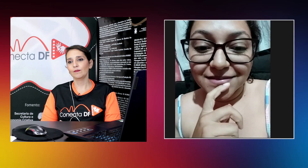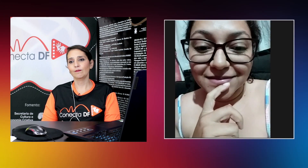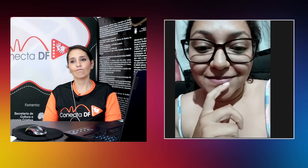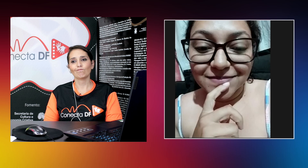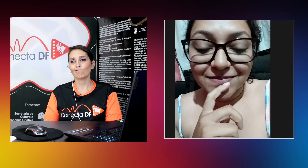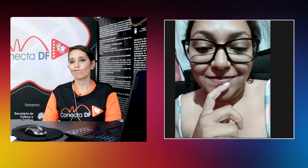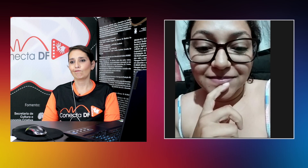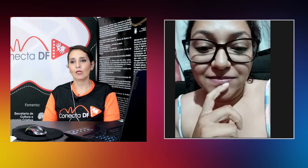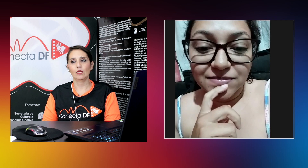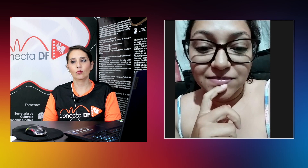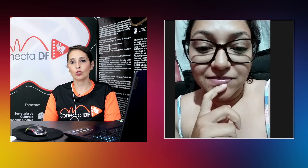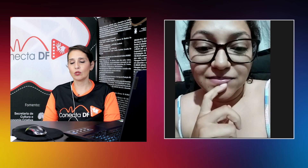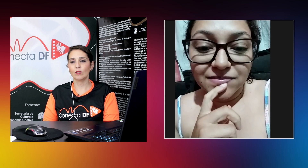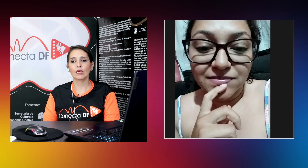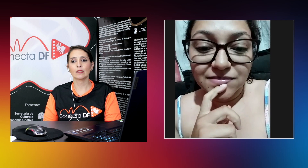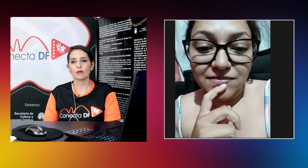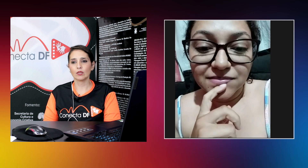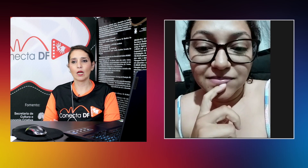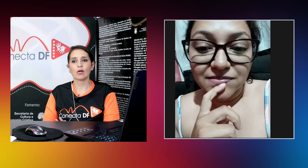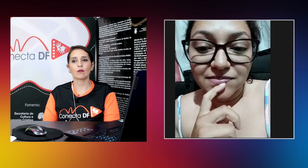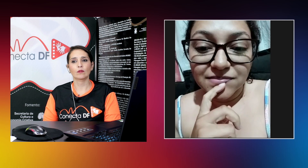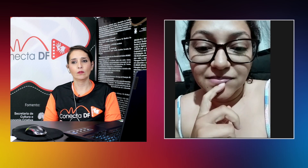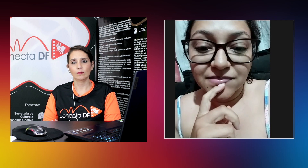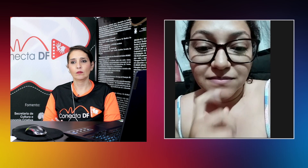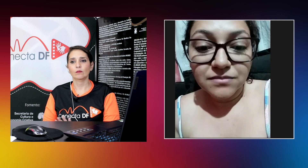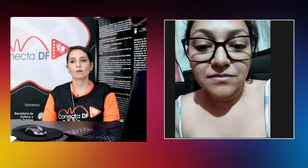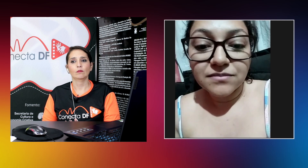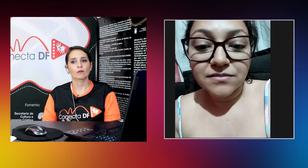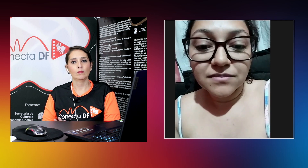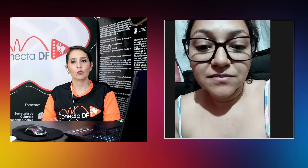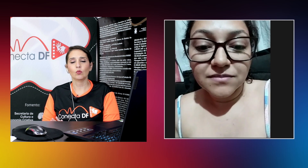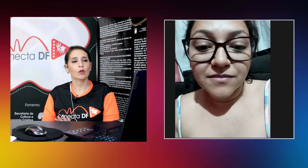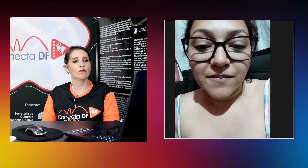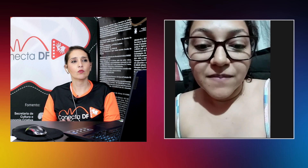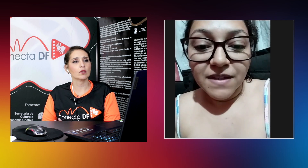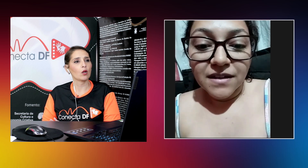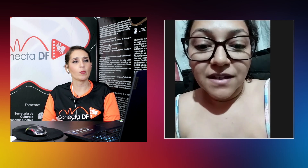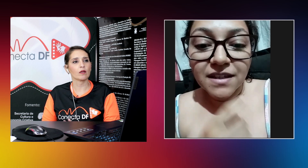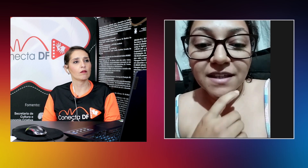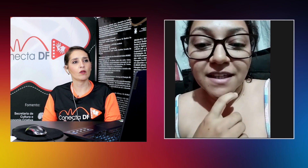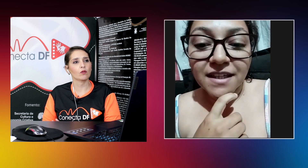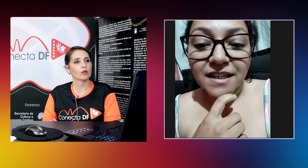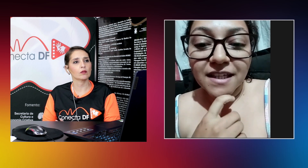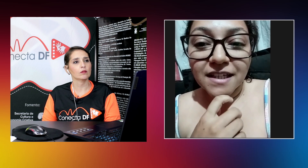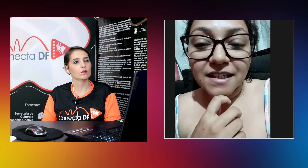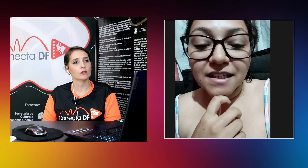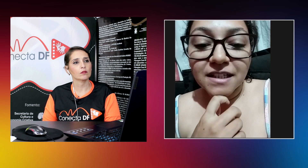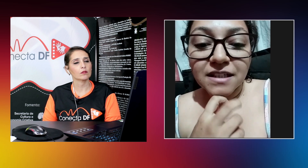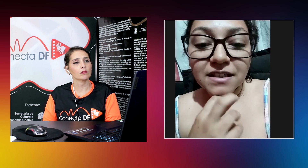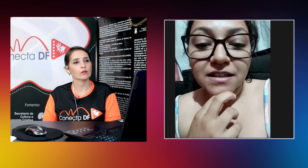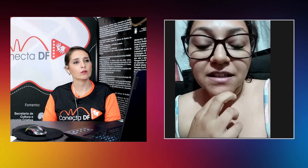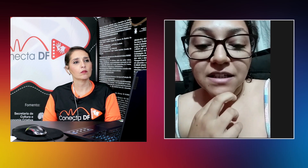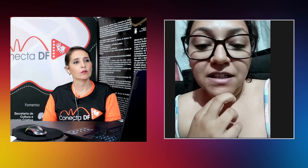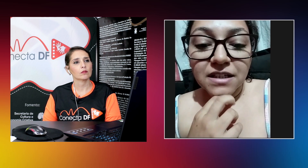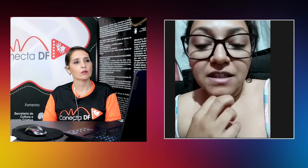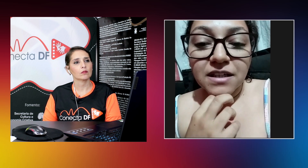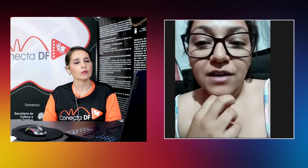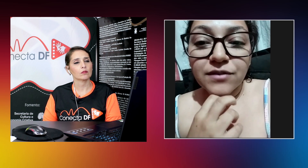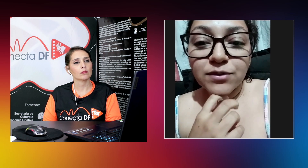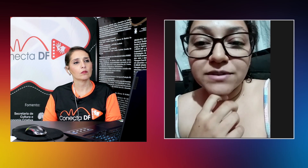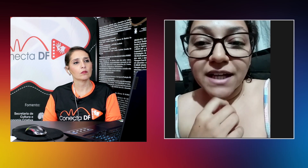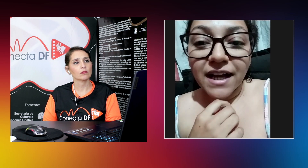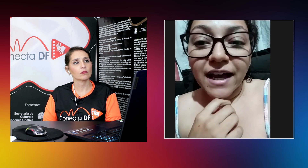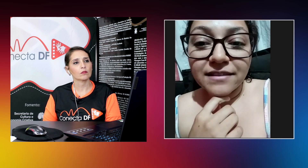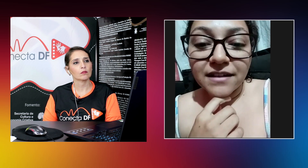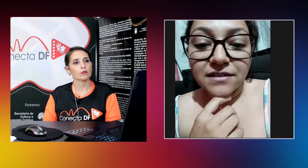Graviola, eu desconheço o sinal. Eu nunca vi um sinal para graviola. E a